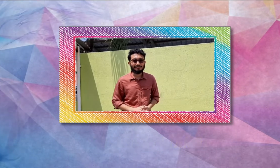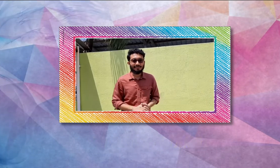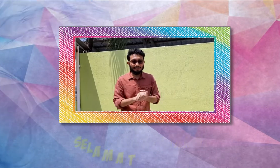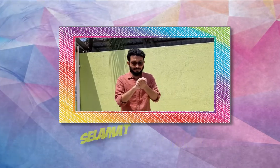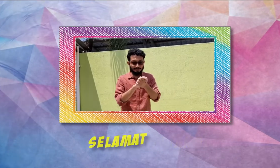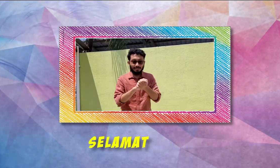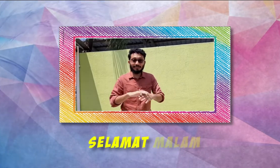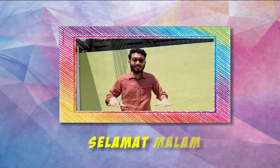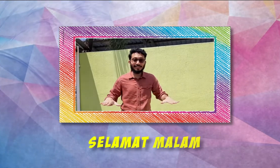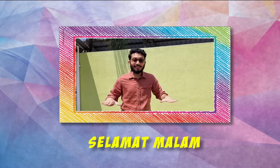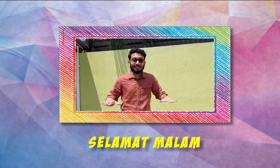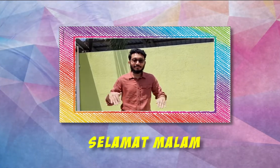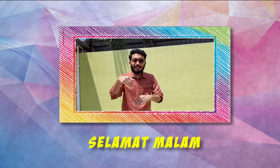Hai selamat malam